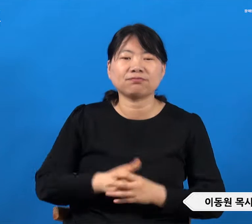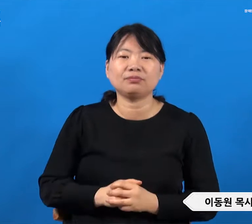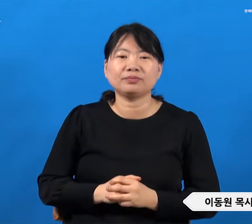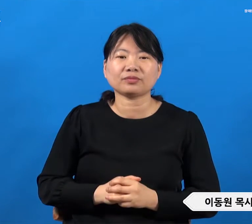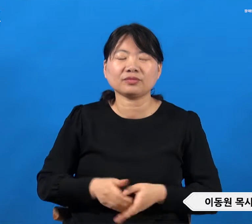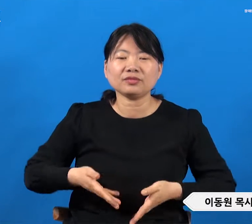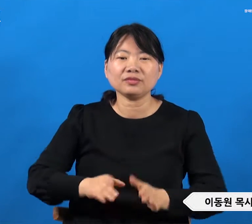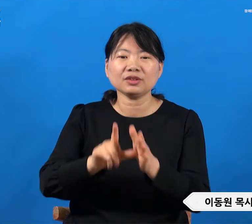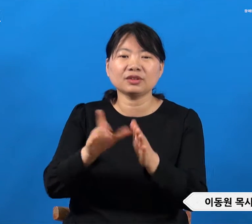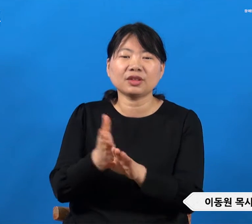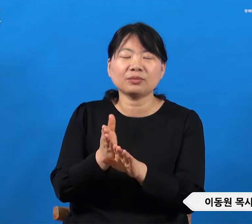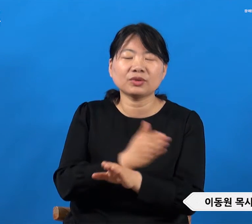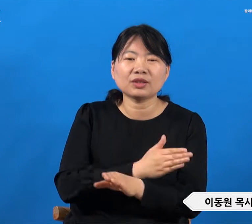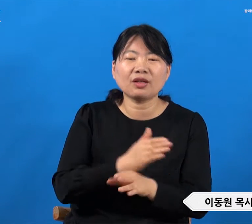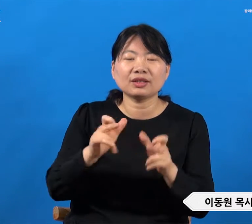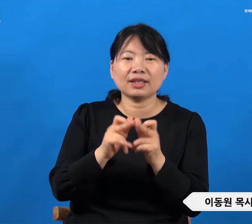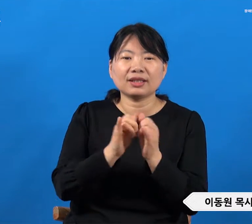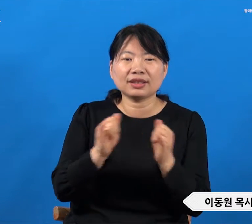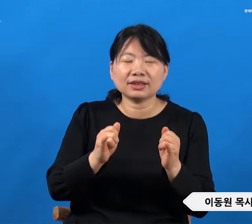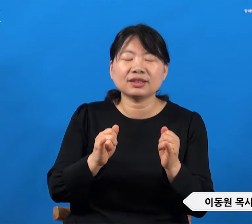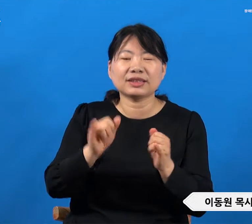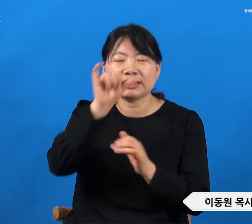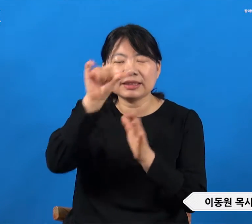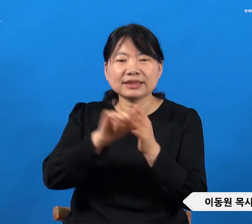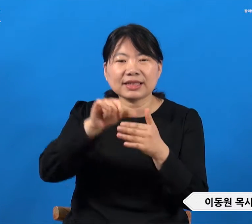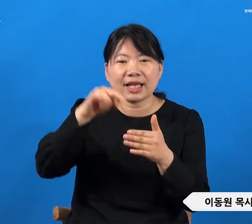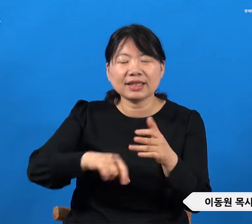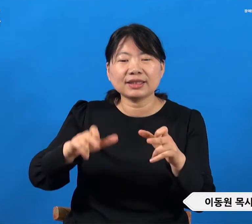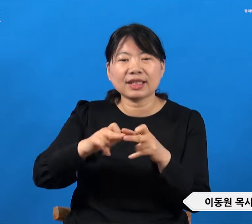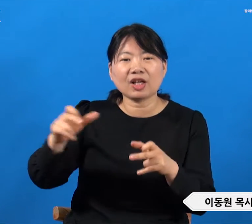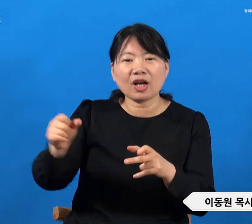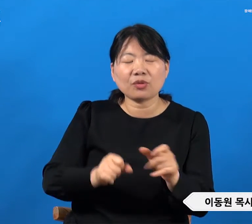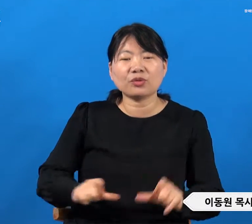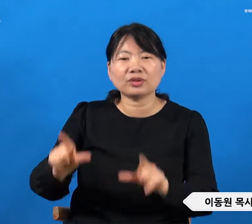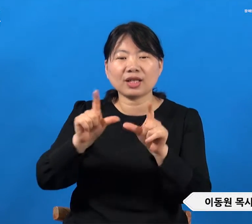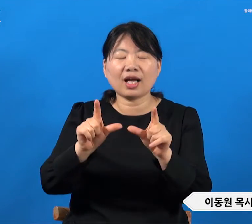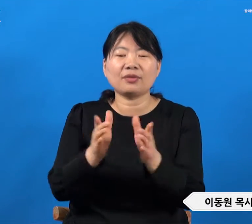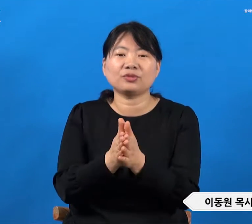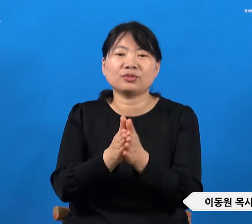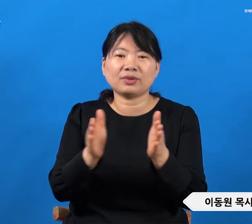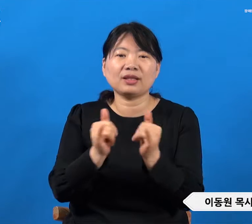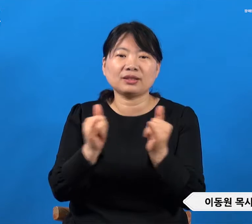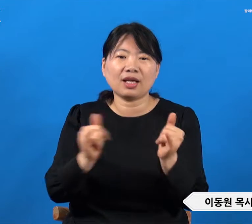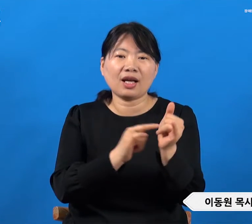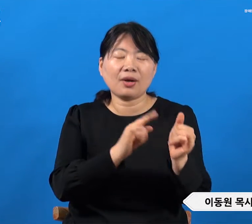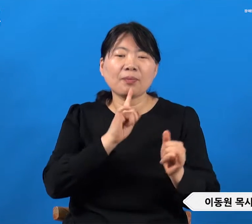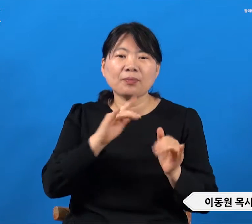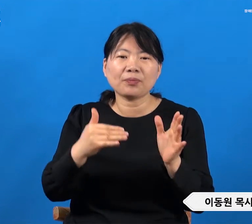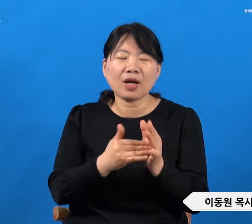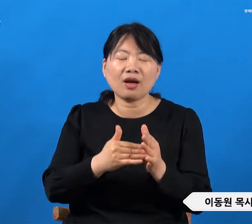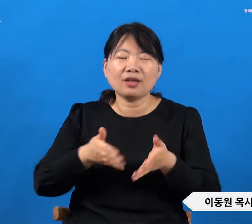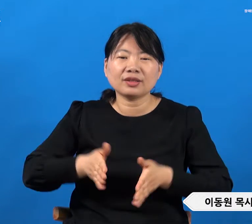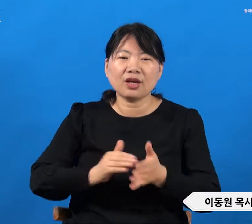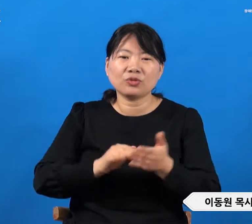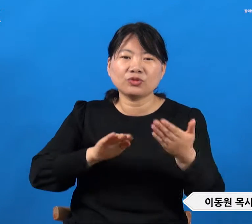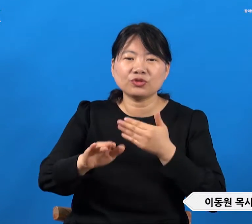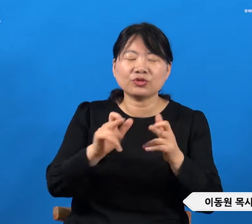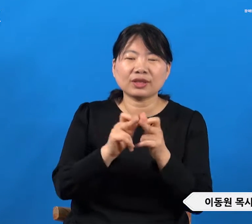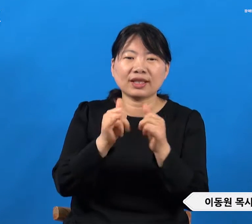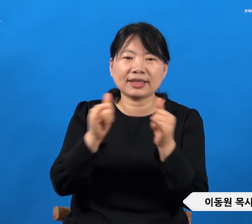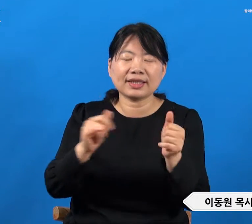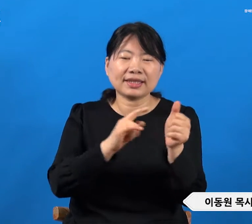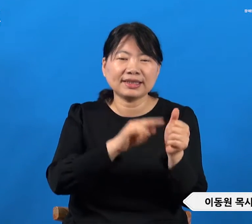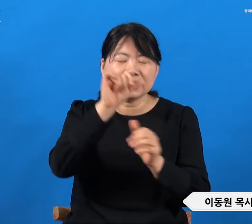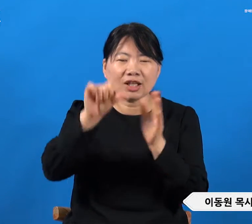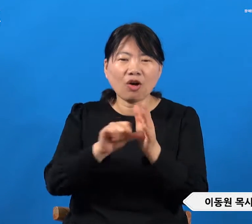생각합니다. 선천적 장애인은 나면서부터 인생의 장애를 안고 삶을 출발하는 분들이고 후천적